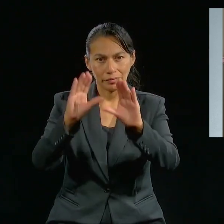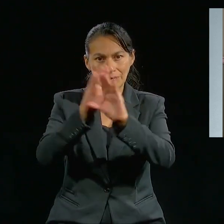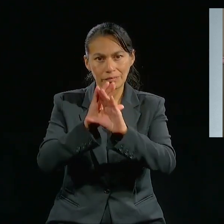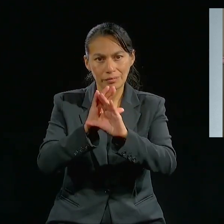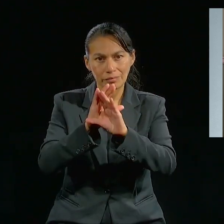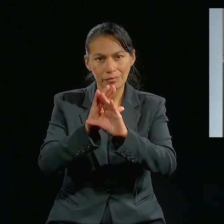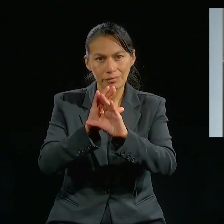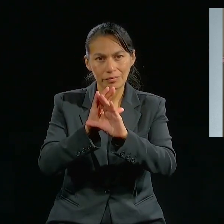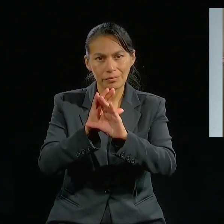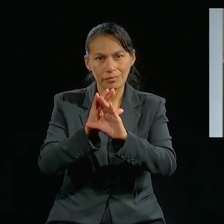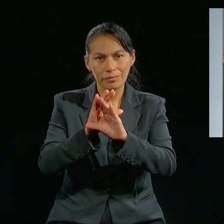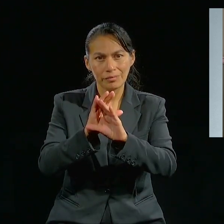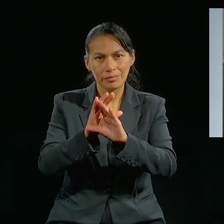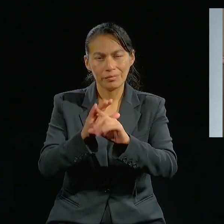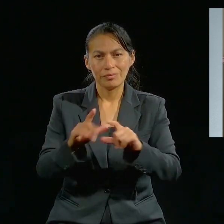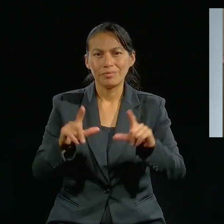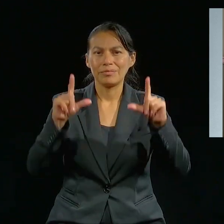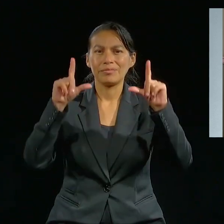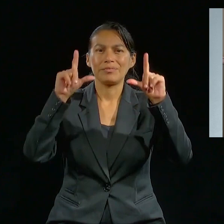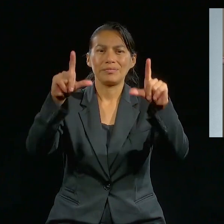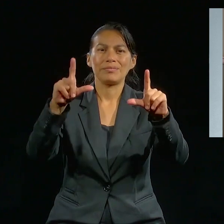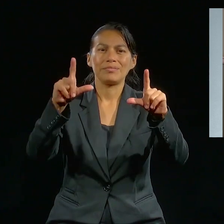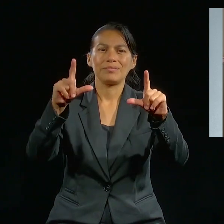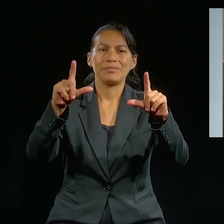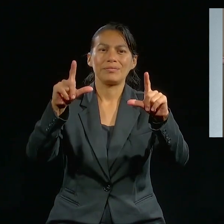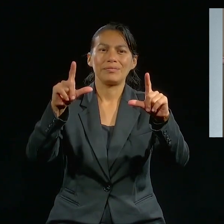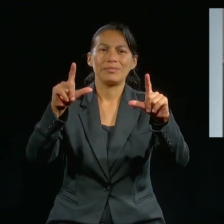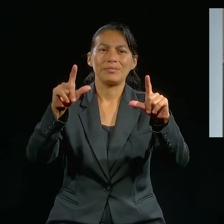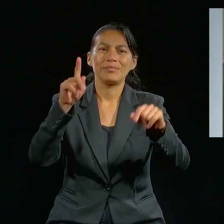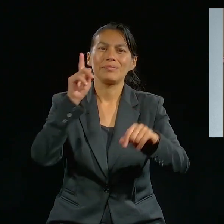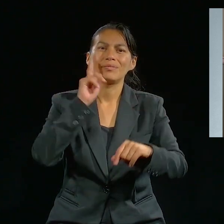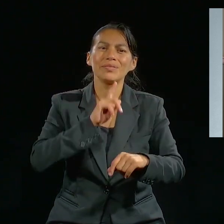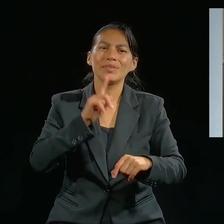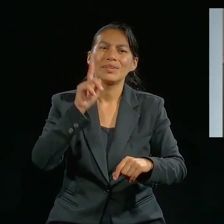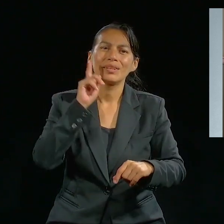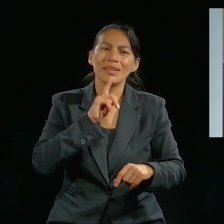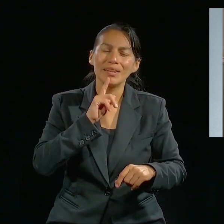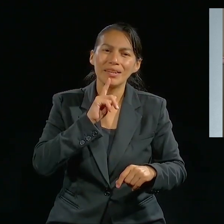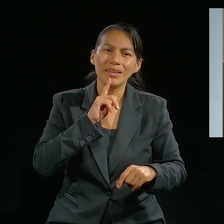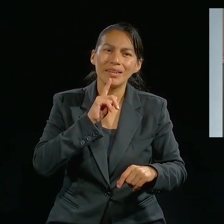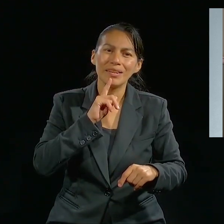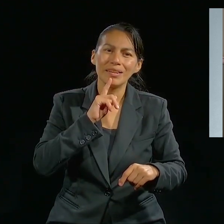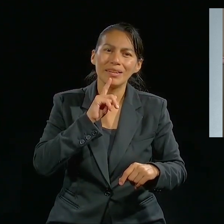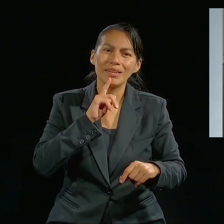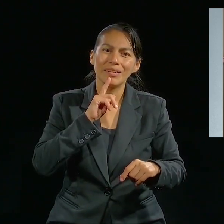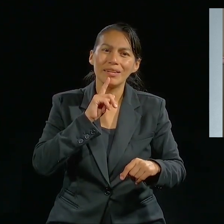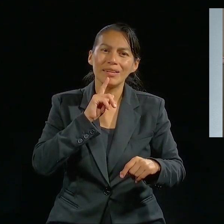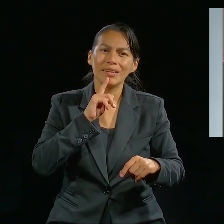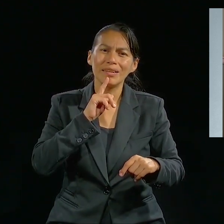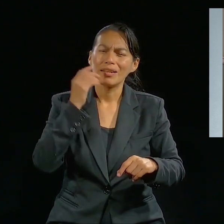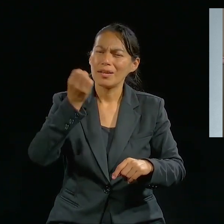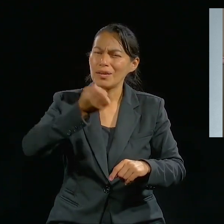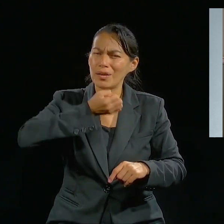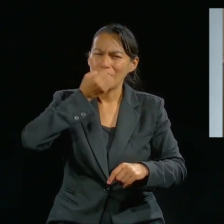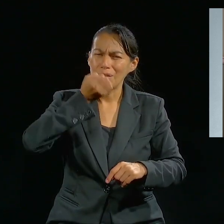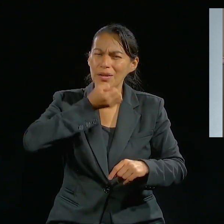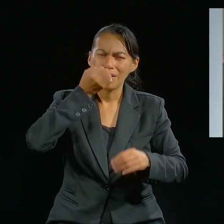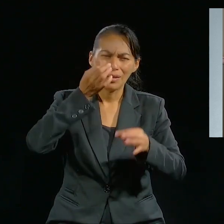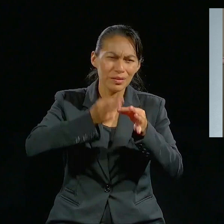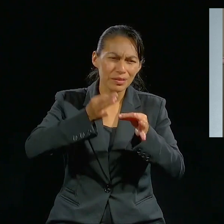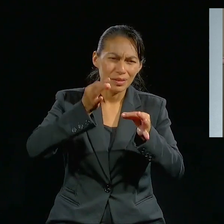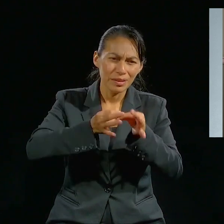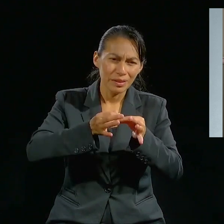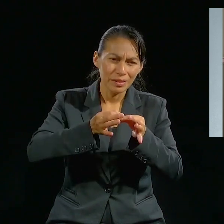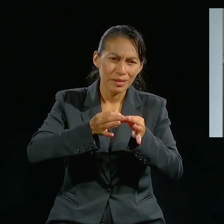un himno un canto especial que las guerreras de la oración precisamente han compuesto